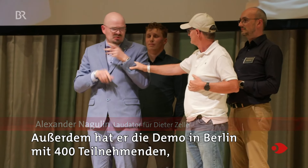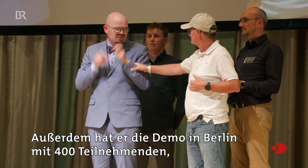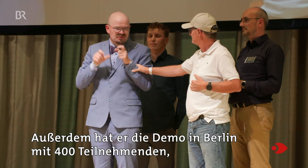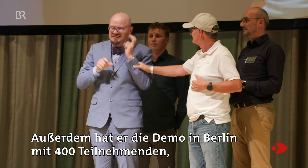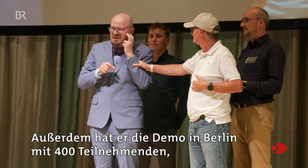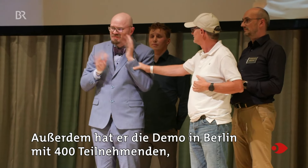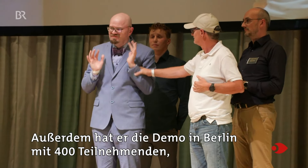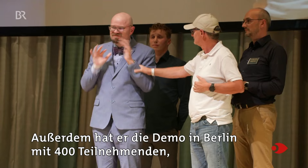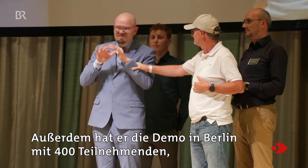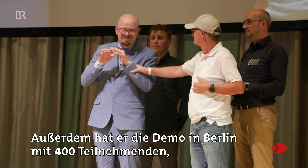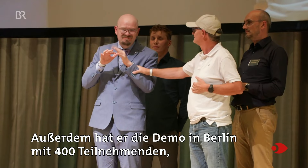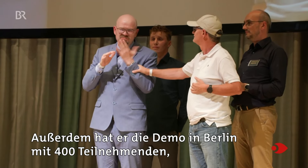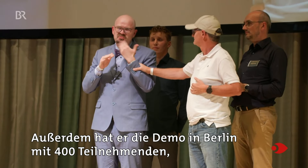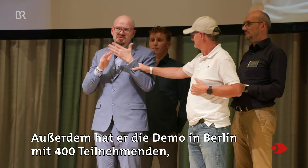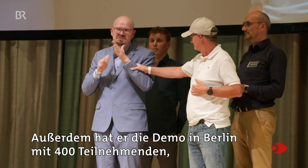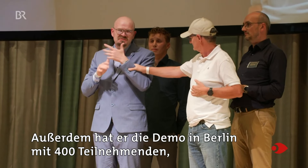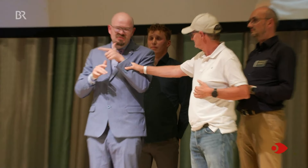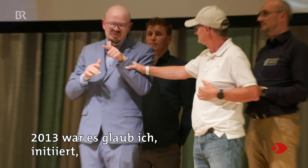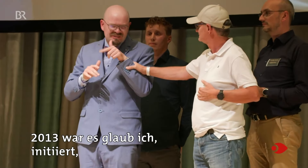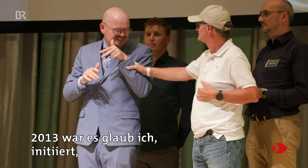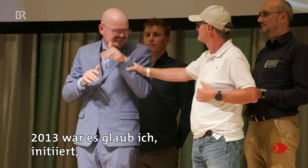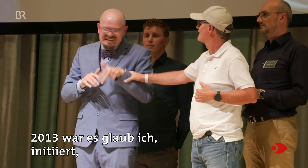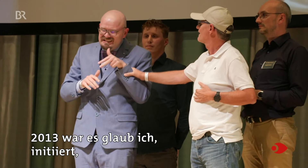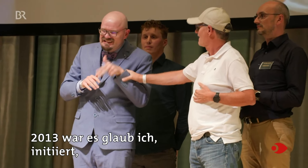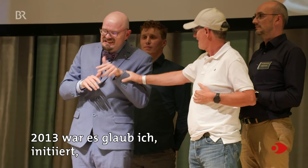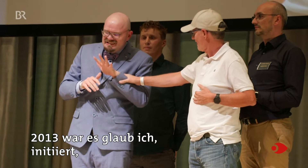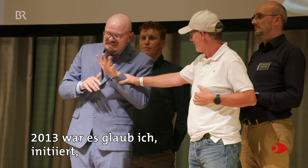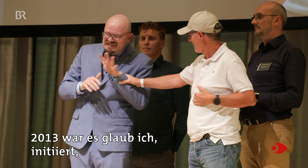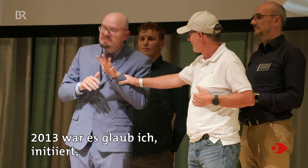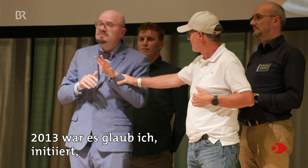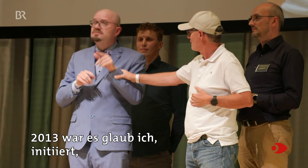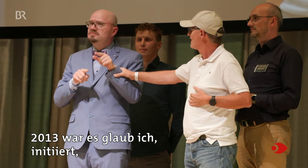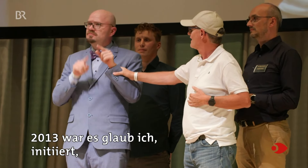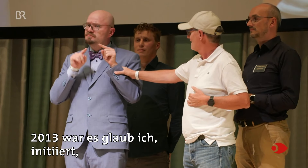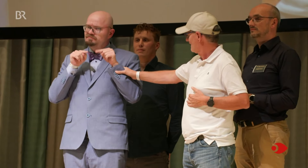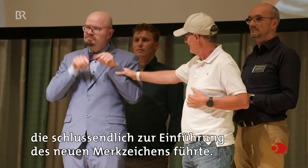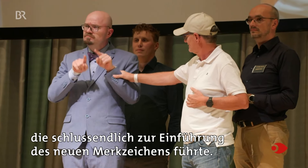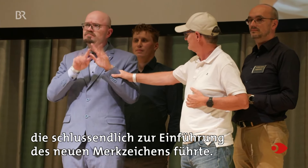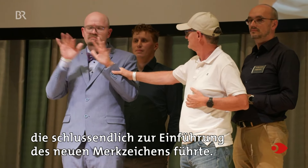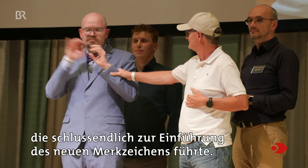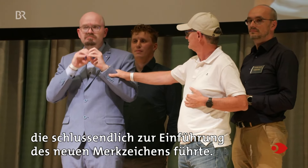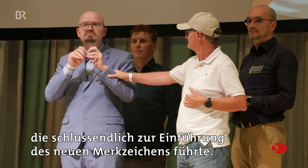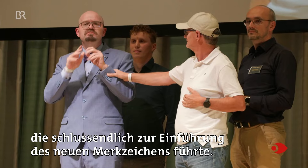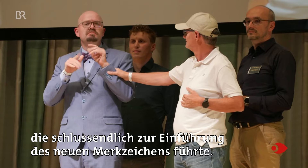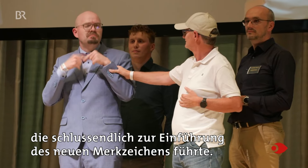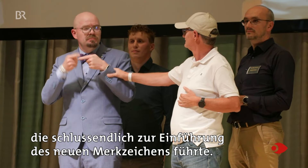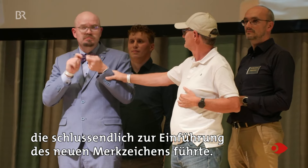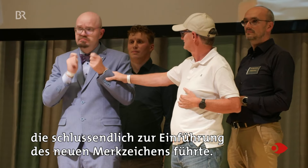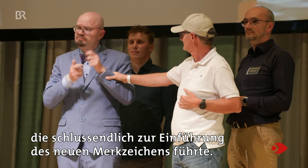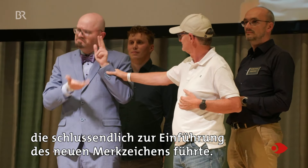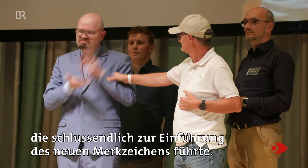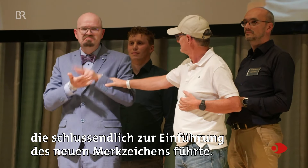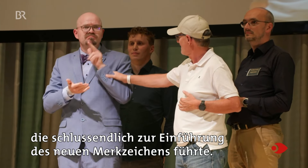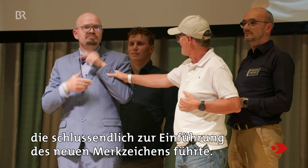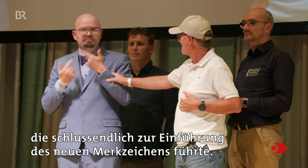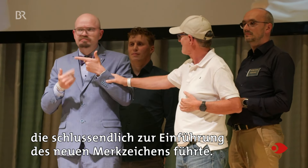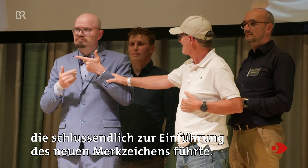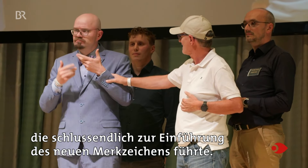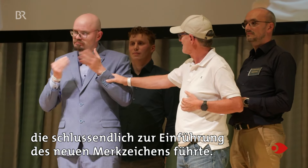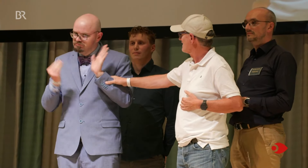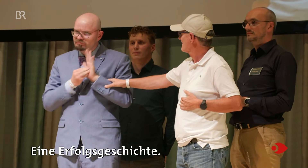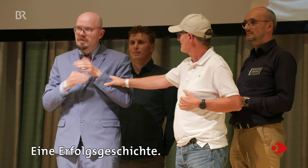er die Demo in Berlin mit 400 Teilnehmenden, 2013 war es, glaube ich, initiiert, die schlussendlich zur Einführung des neuen Merkzeichens